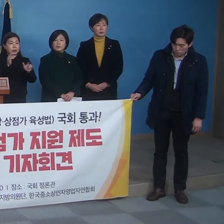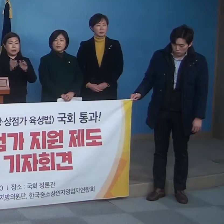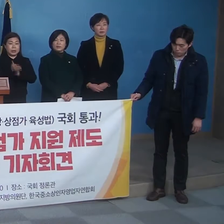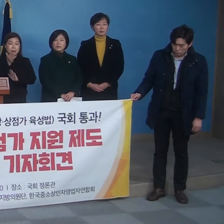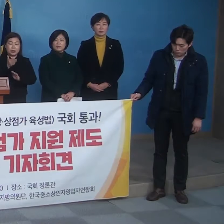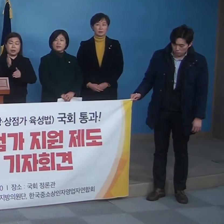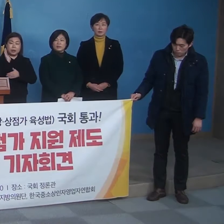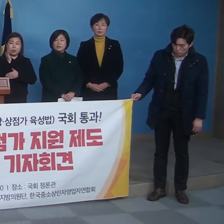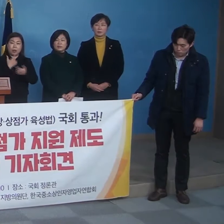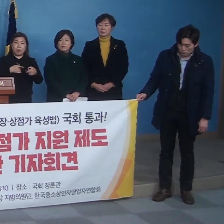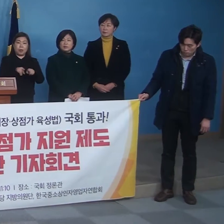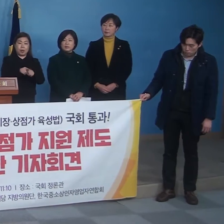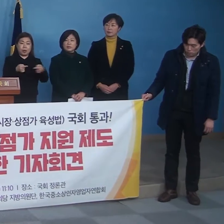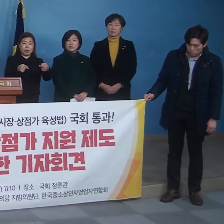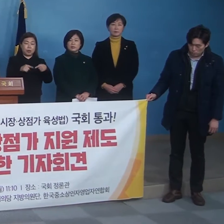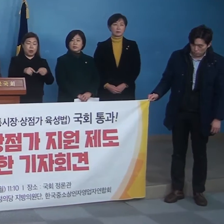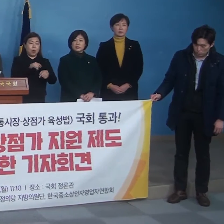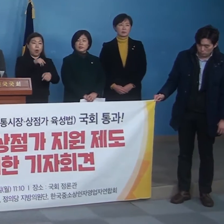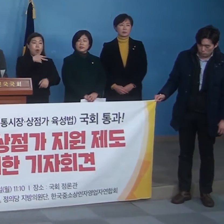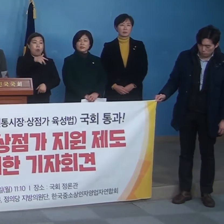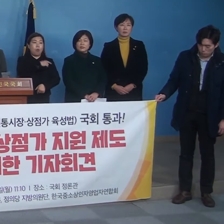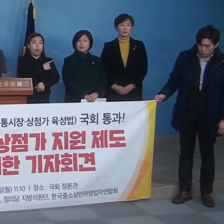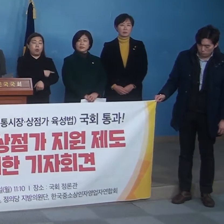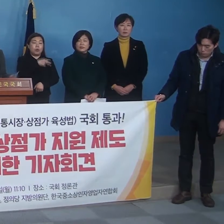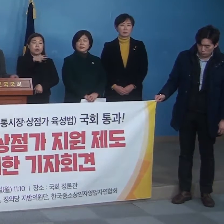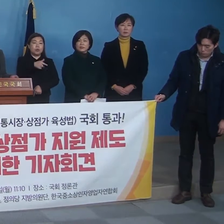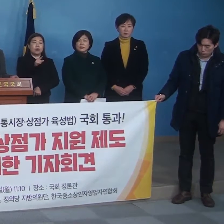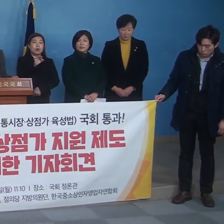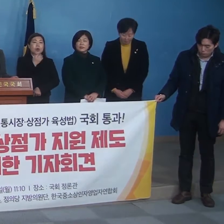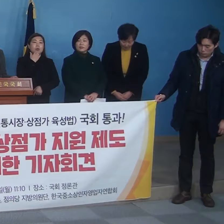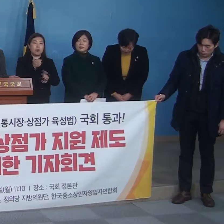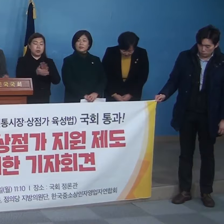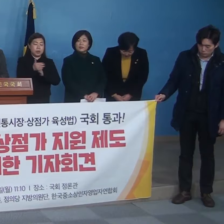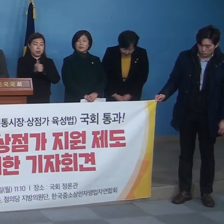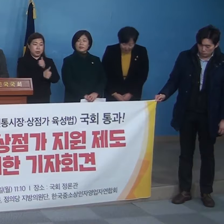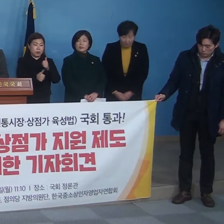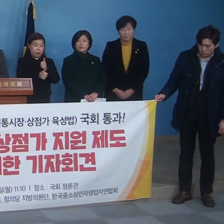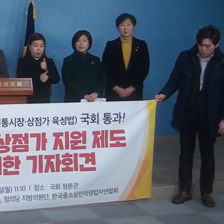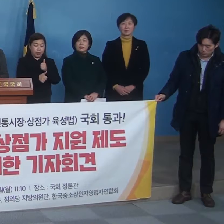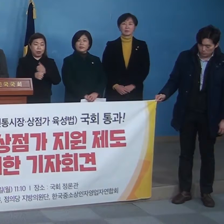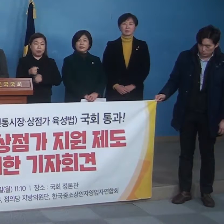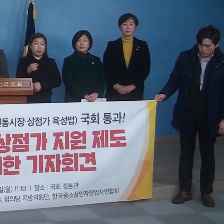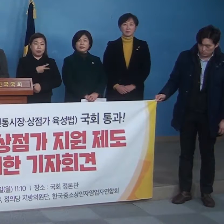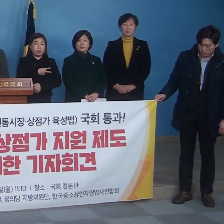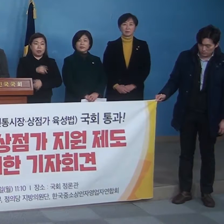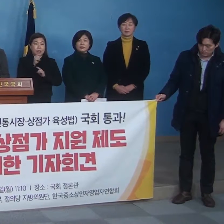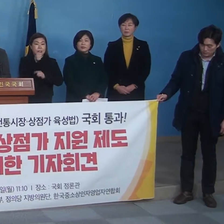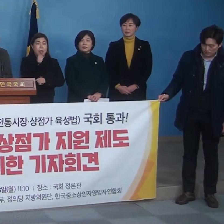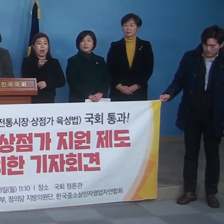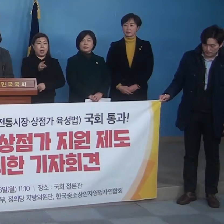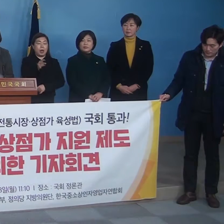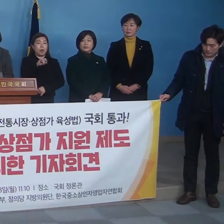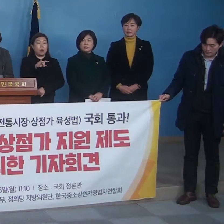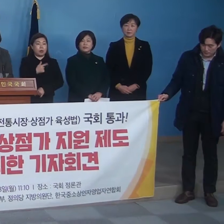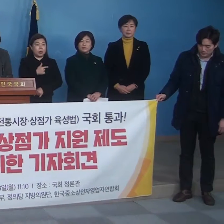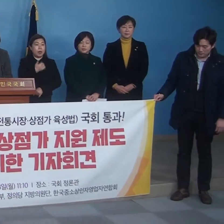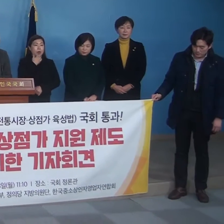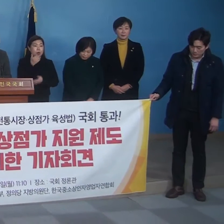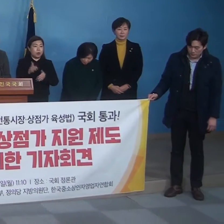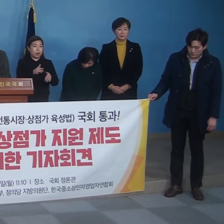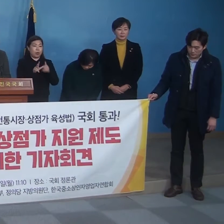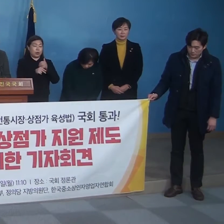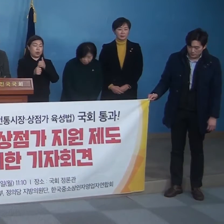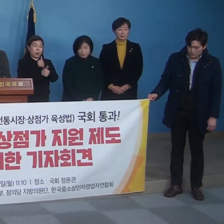시의원들이 함께해 주셨는데요. 권수정 서울시의회 의원 오셨고요. 이혜원 경기도의회